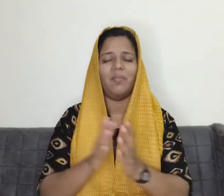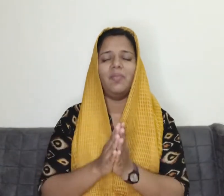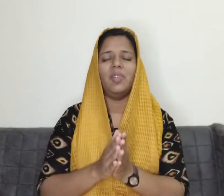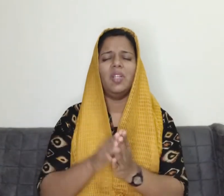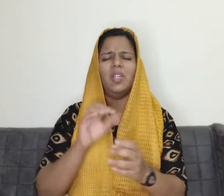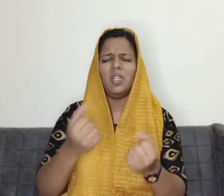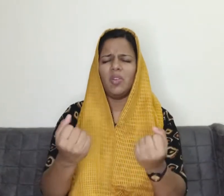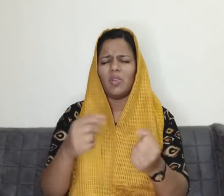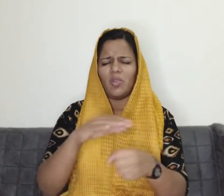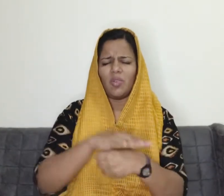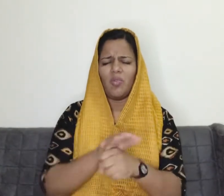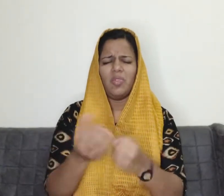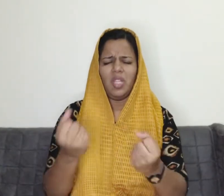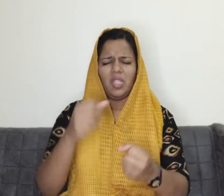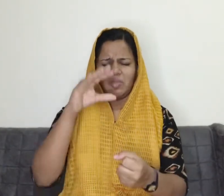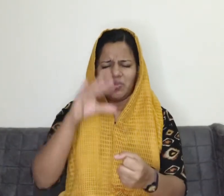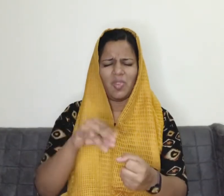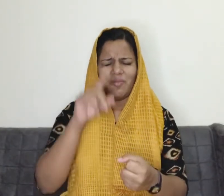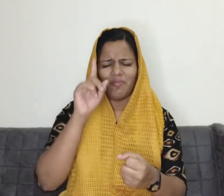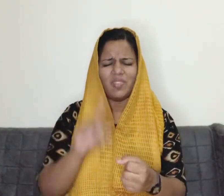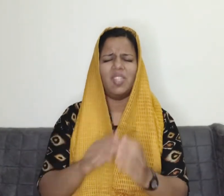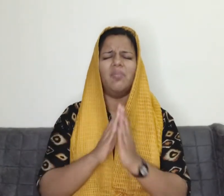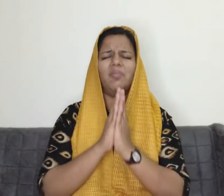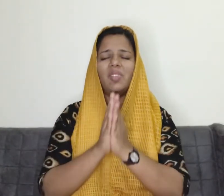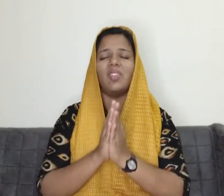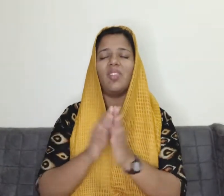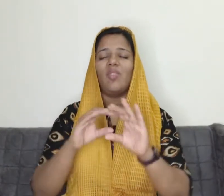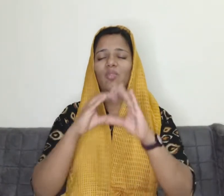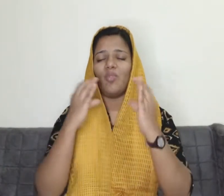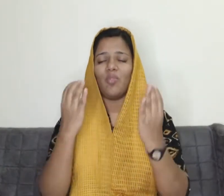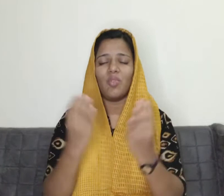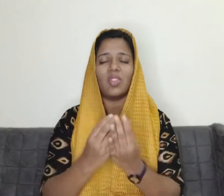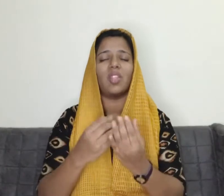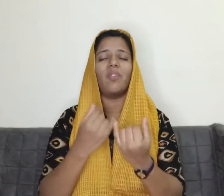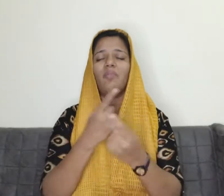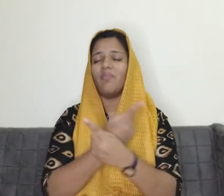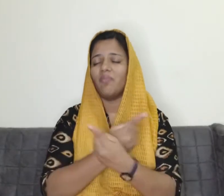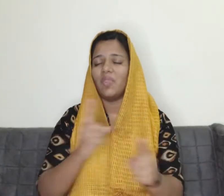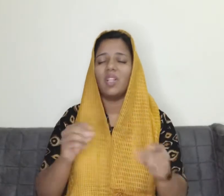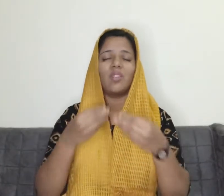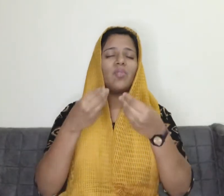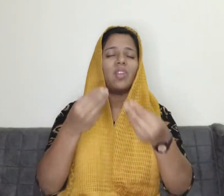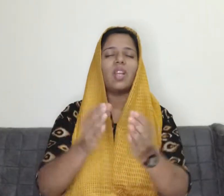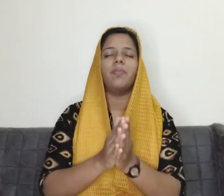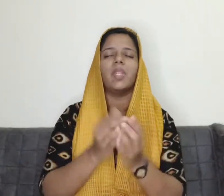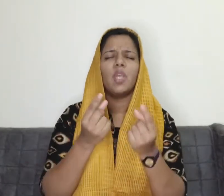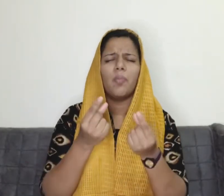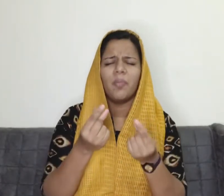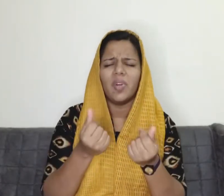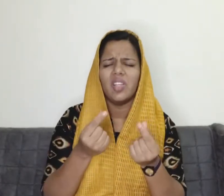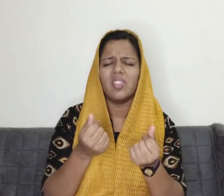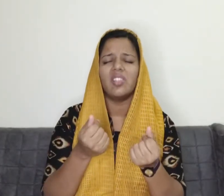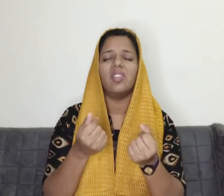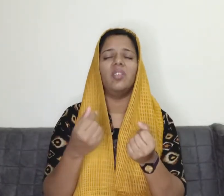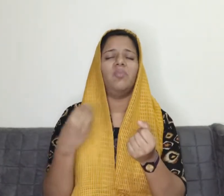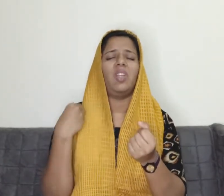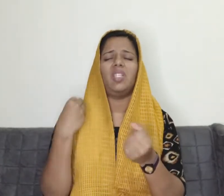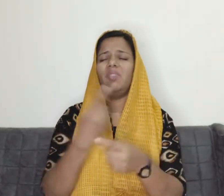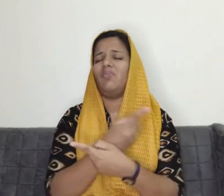നാമത്തിൽ നിർവീര്യമാകാൻ കൽപ്പിക്കുക. കഥാവ് പൂർണ്ണ വിടുതൽ ലോകവ്യാപകമായി അയക്കുന്നതിന് നന്ദി. കഥാവെ, സാമ്പത്തിക ഞെരുക്കത്തിലൂടെ കടന്നു പോകുന്നവരെ